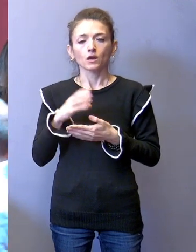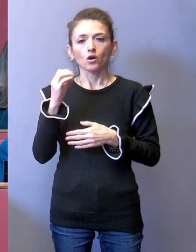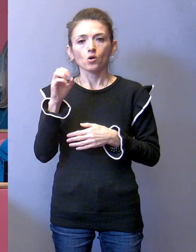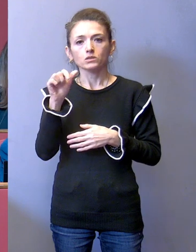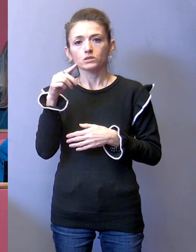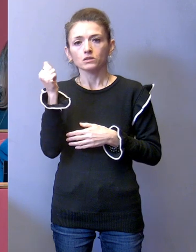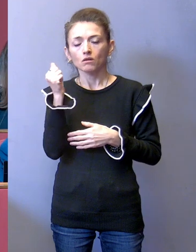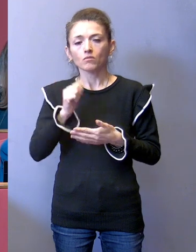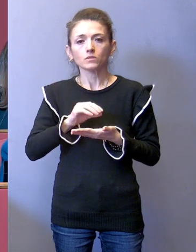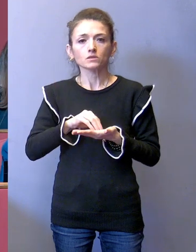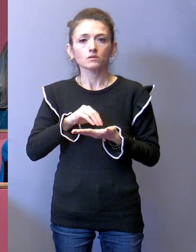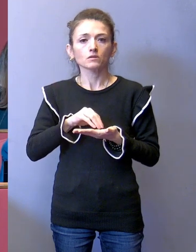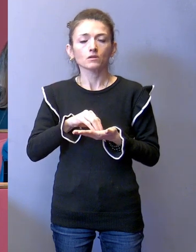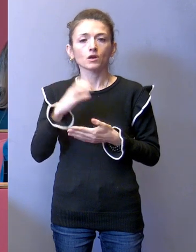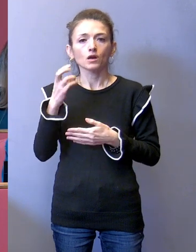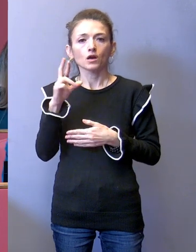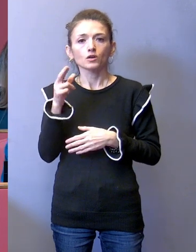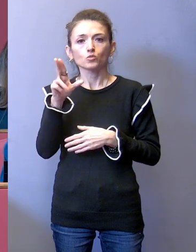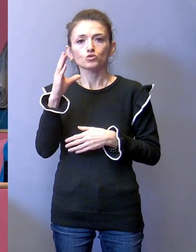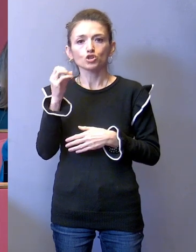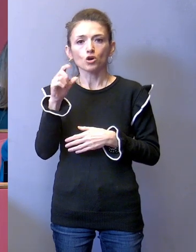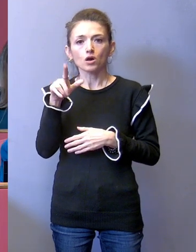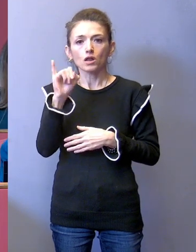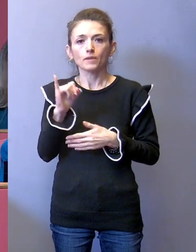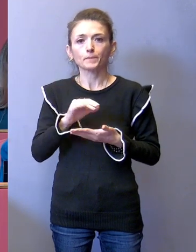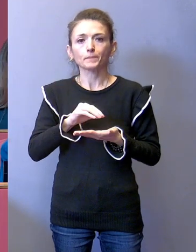costa Crucioli